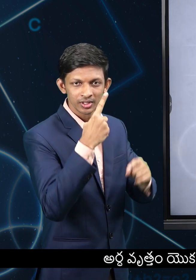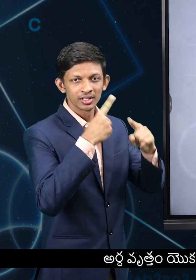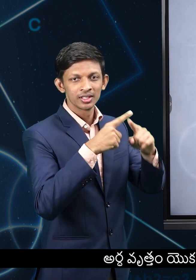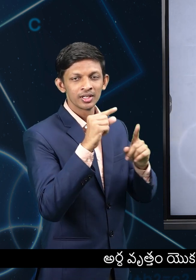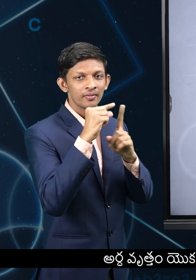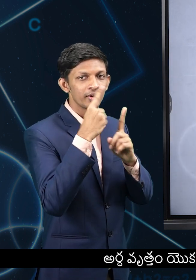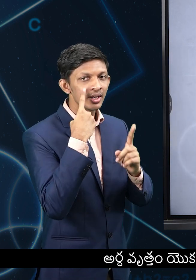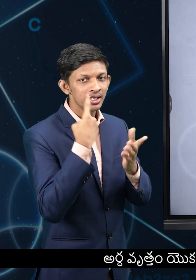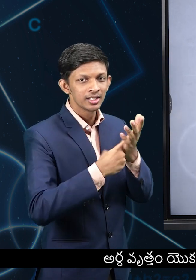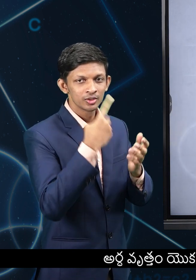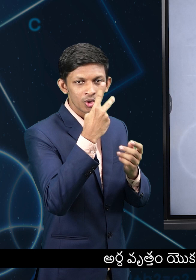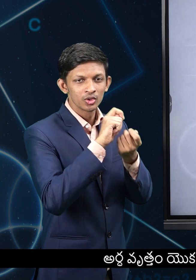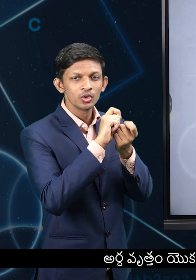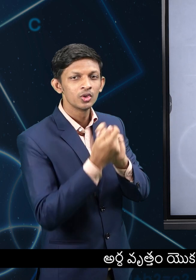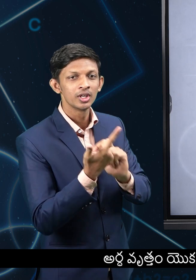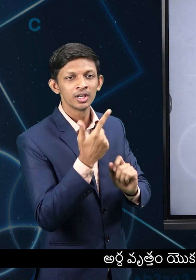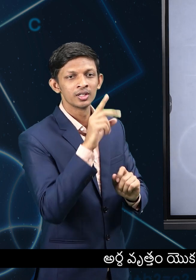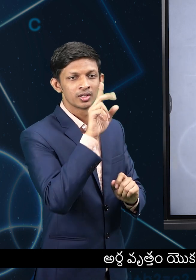ఇంటూ πr² ఈజ్ ఈక్వల్ టు